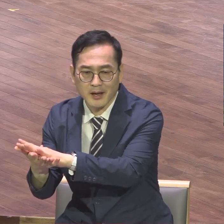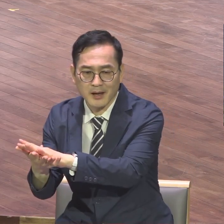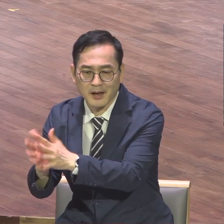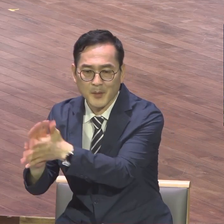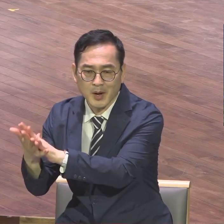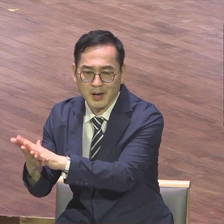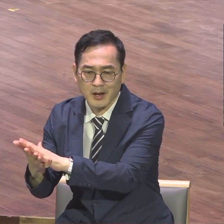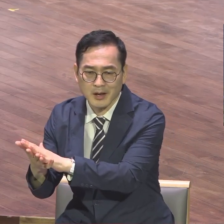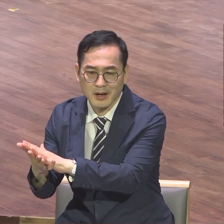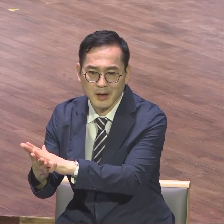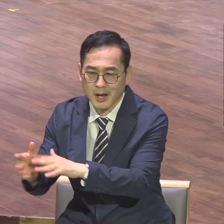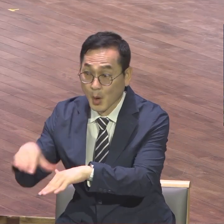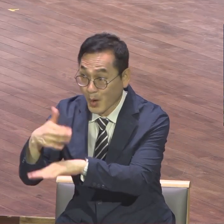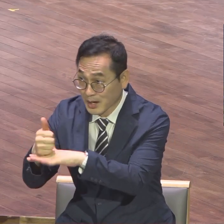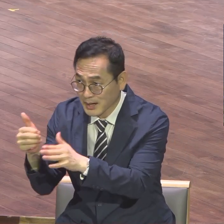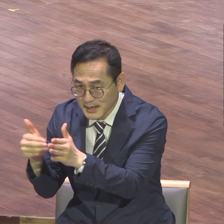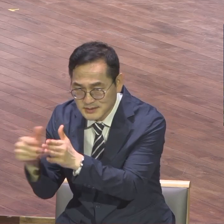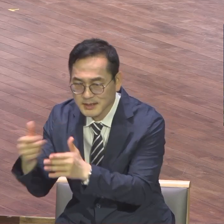그런 환경 가운데서